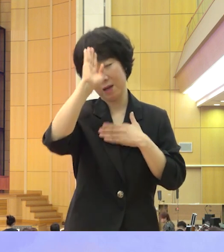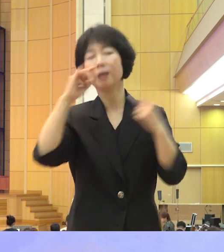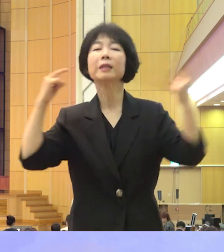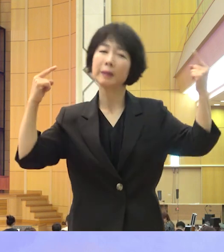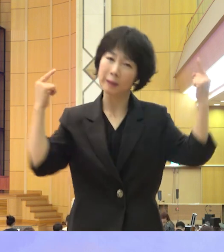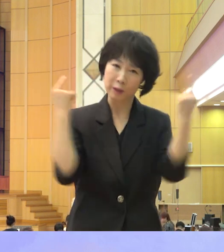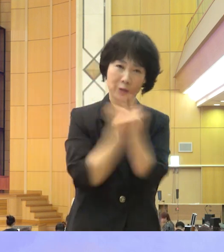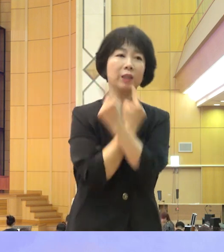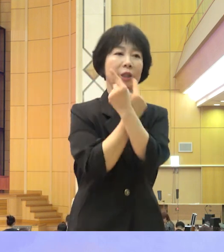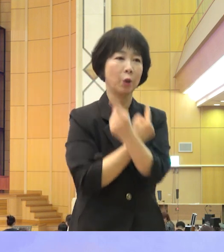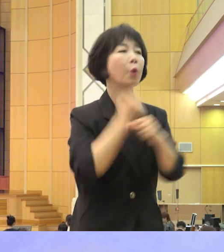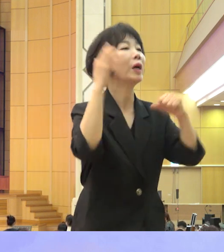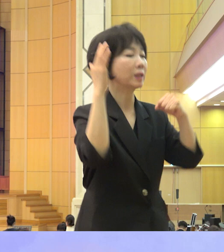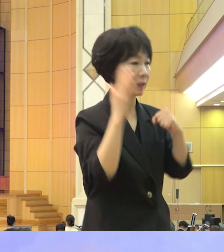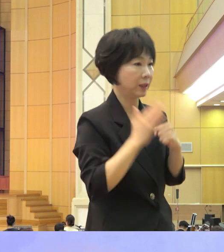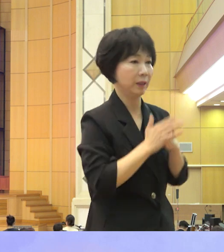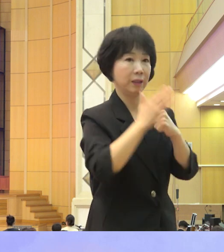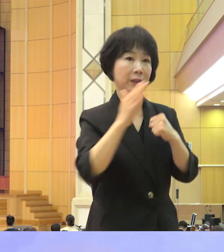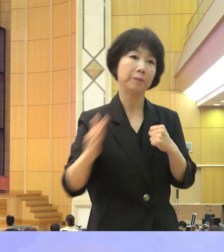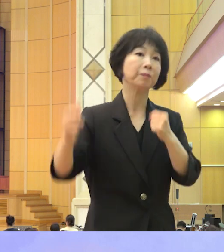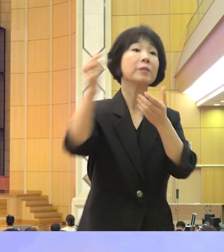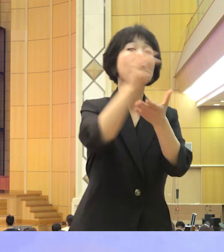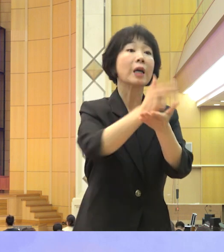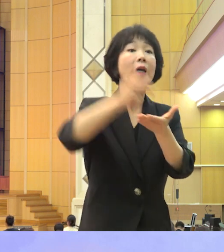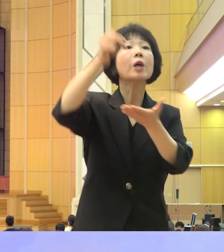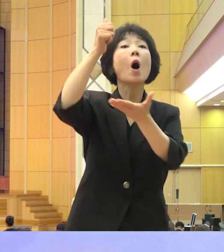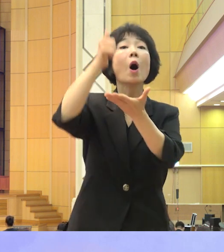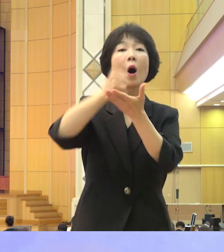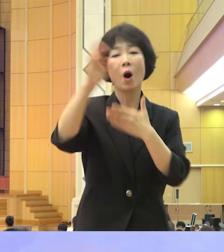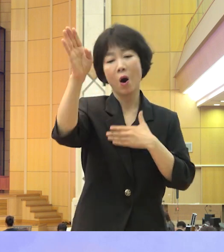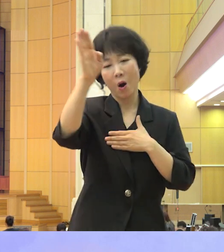주님 나를 치유하시니